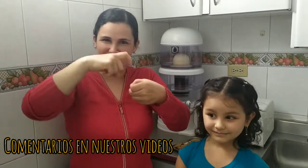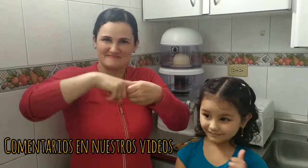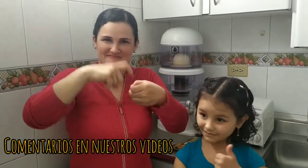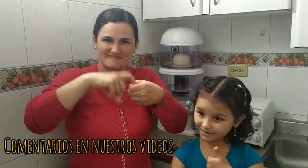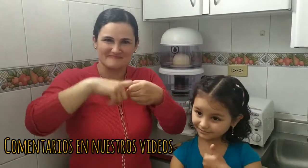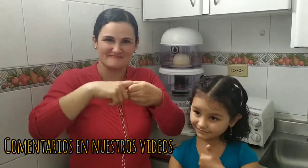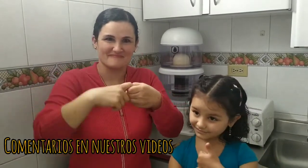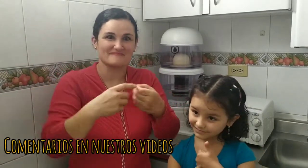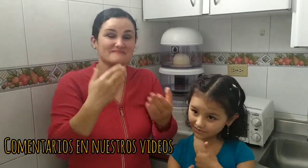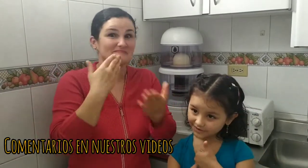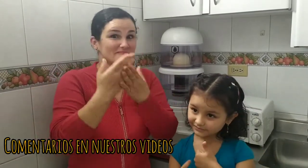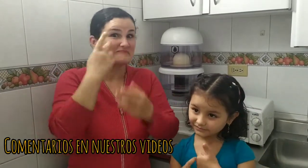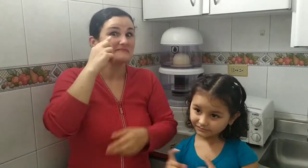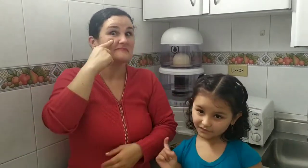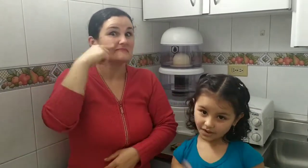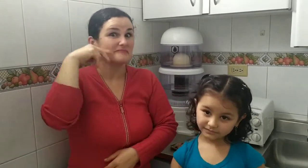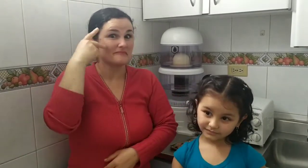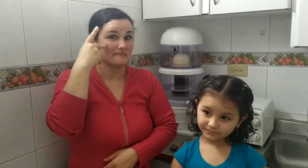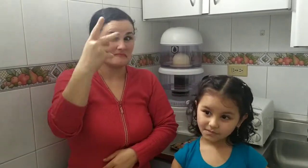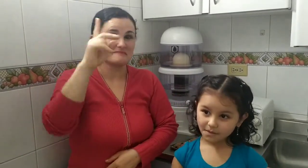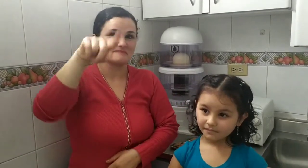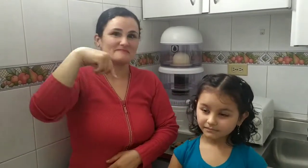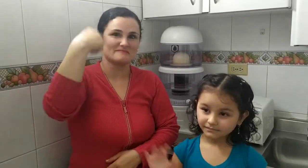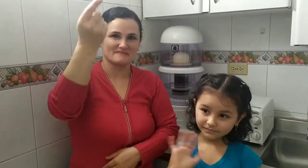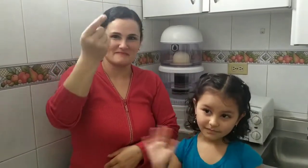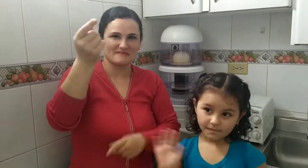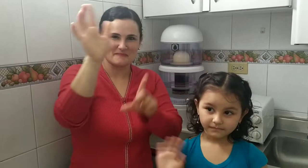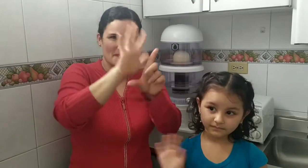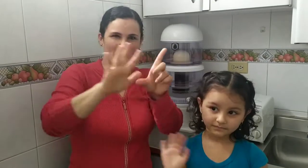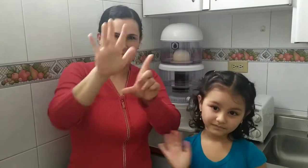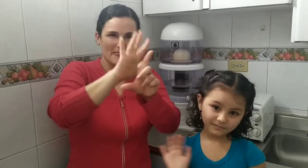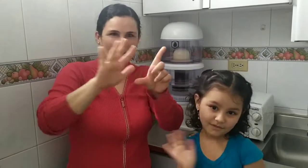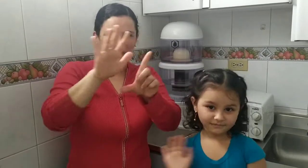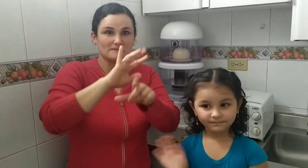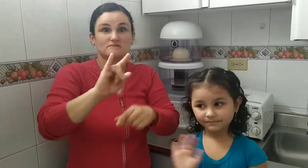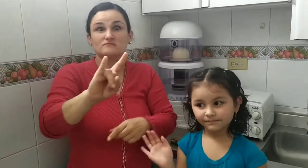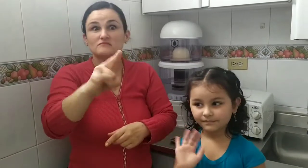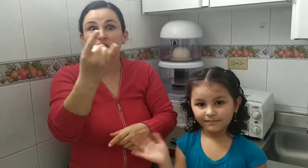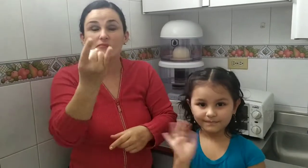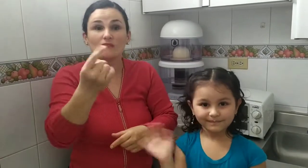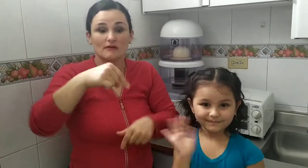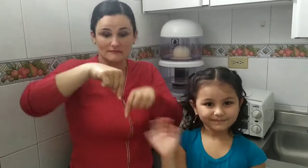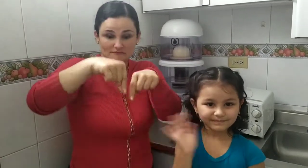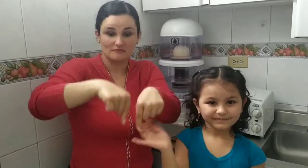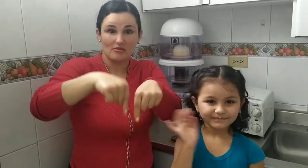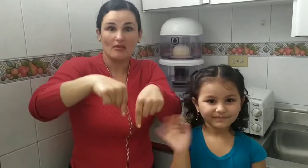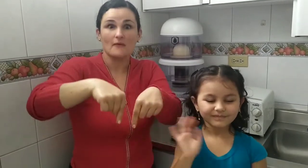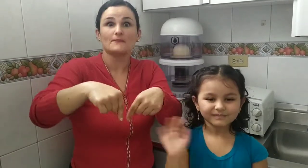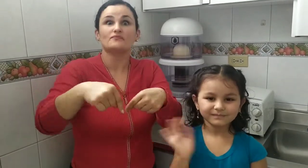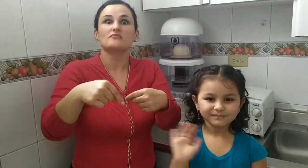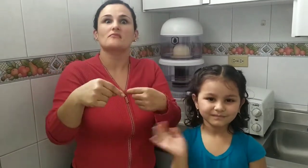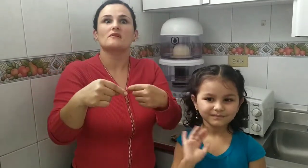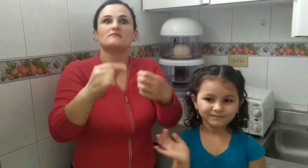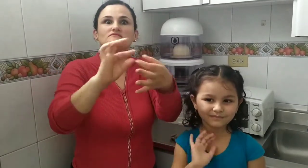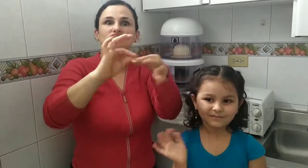videos. Suscríbanse, nos vemos en el próximo video. Si tienen comentarios pueden